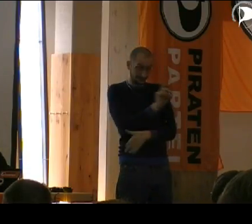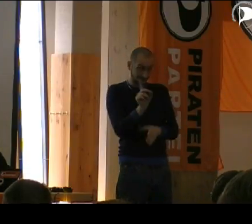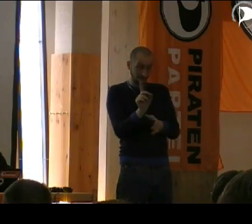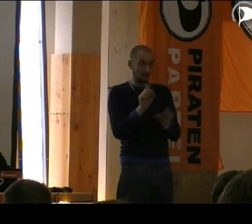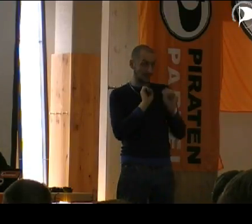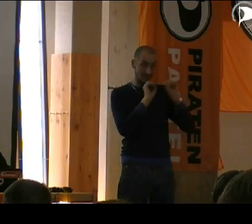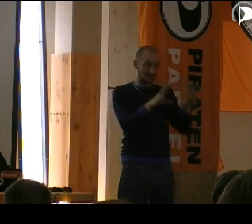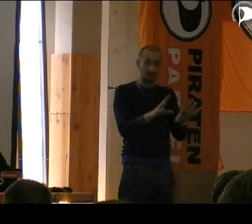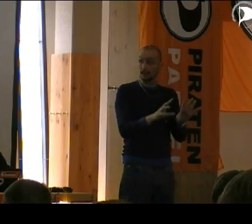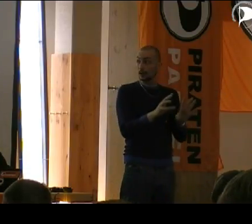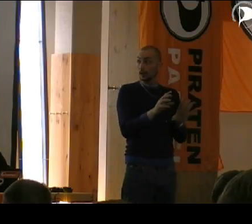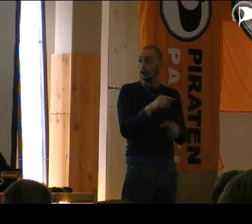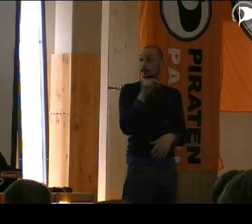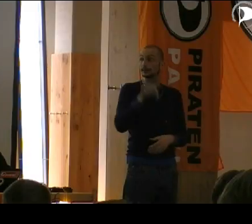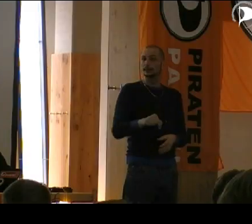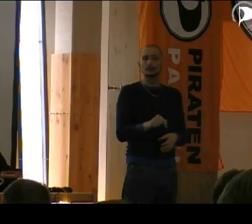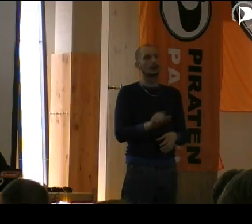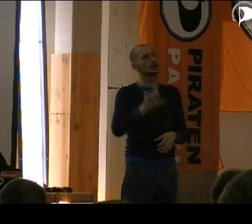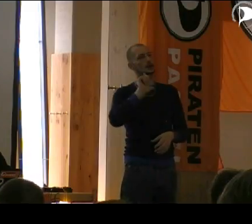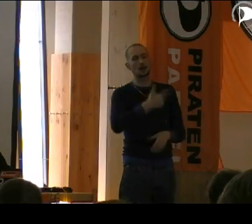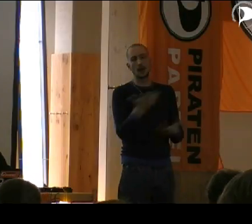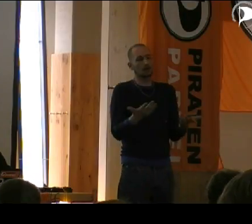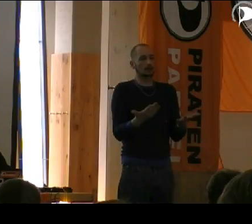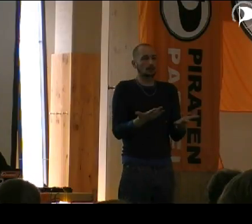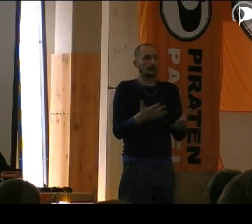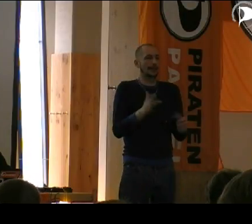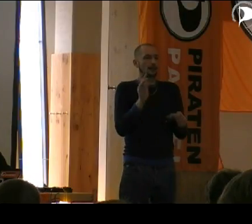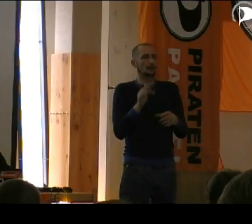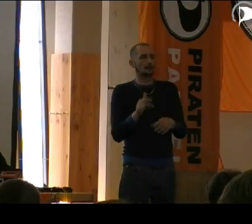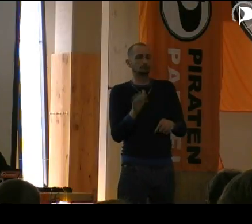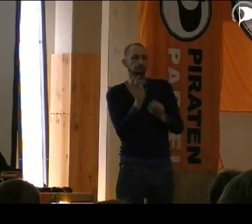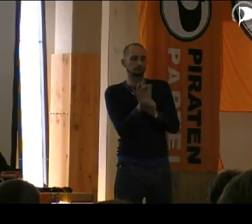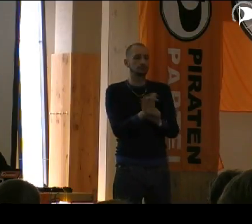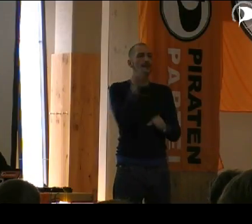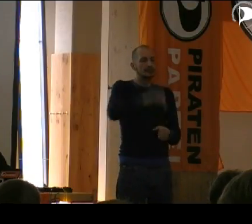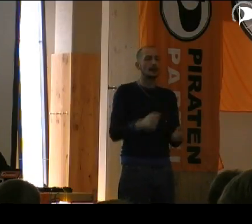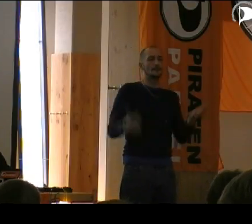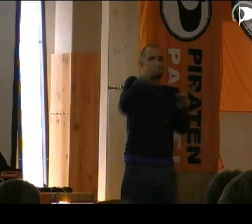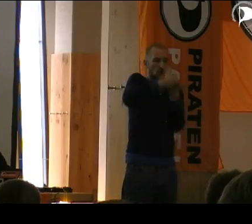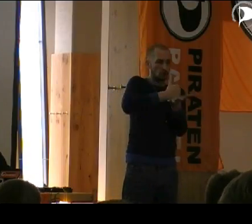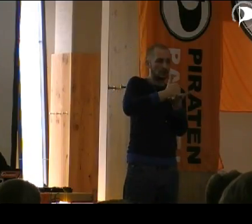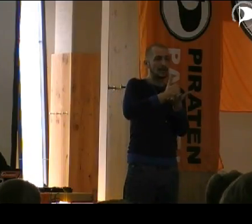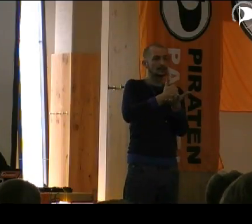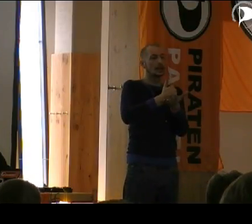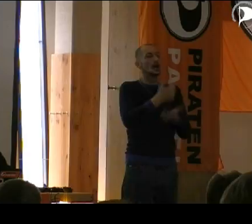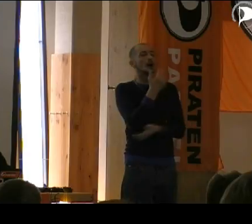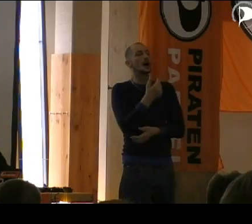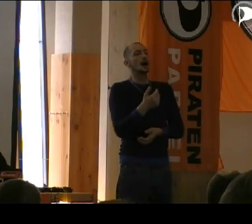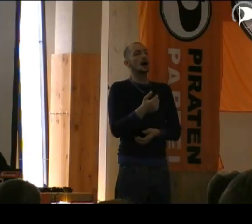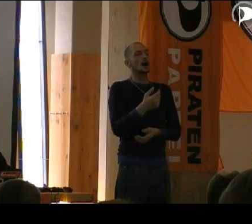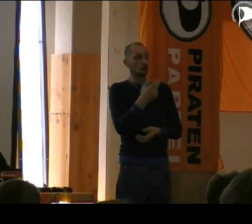ja wie gesagt keine beanstandungen und ich würde empfehlen den vorstand und den schatzmeister für die